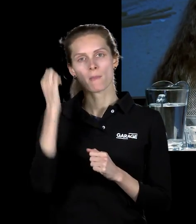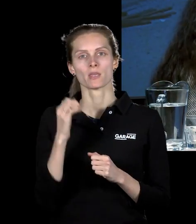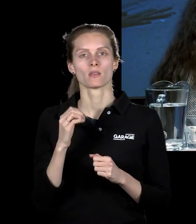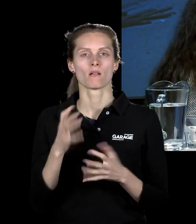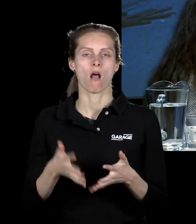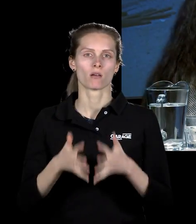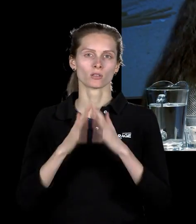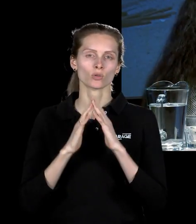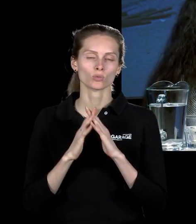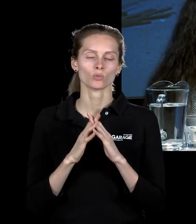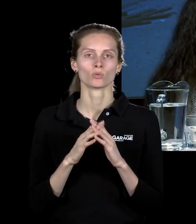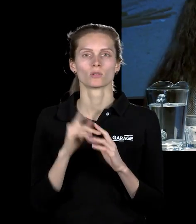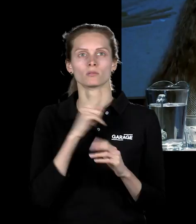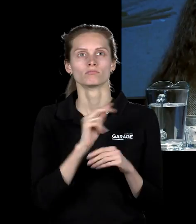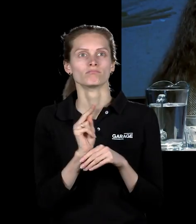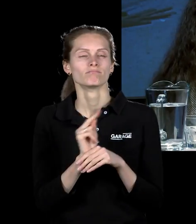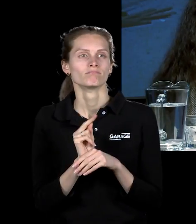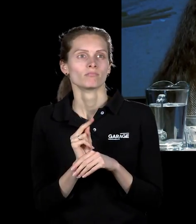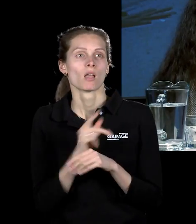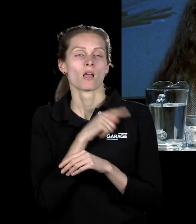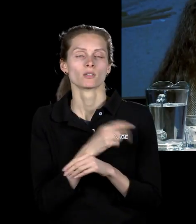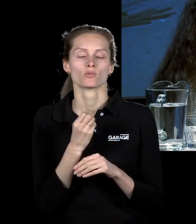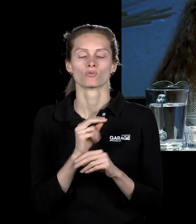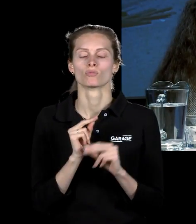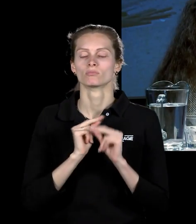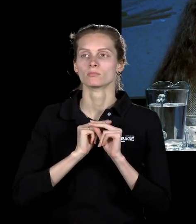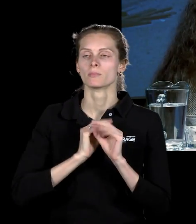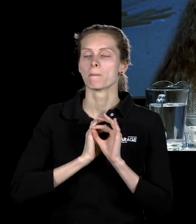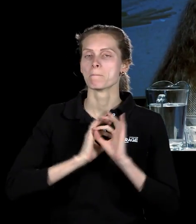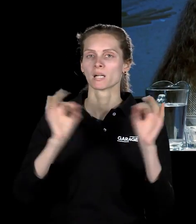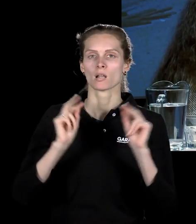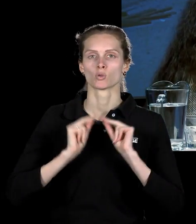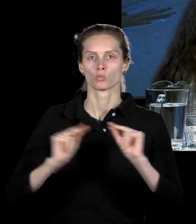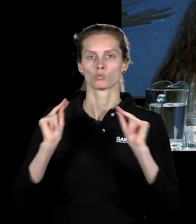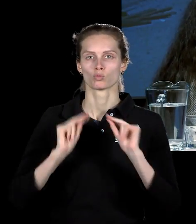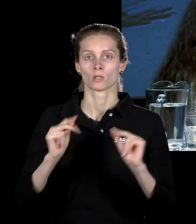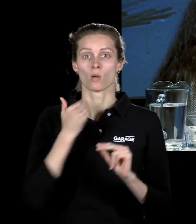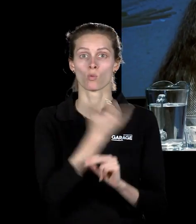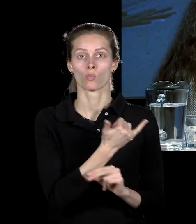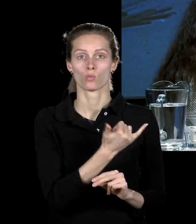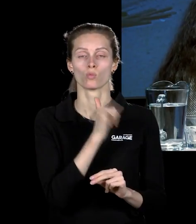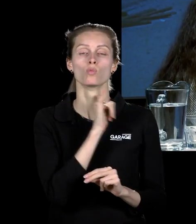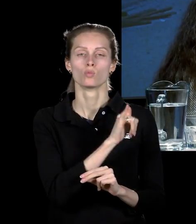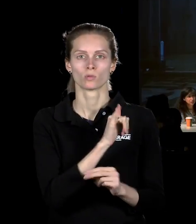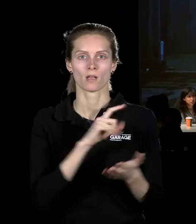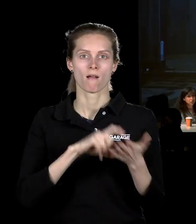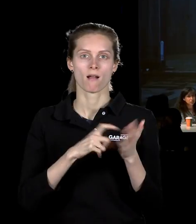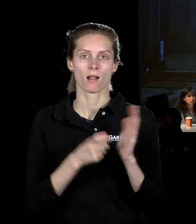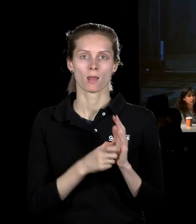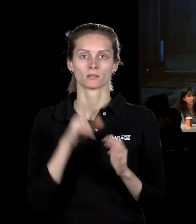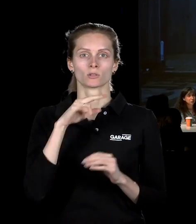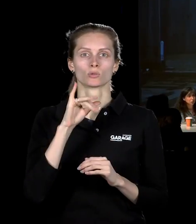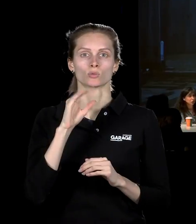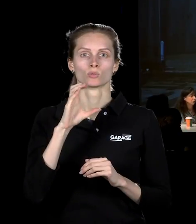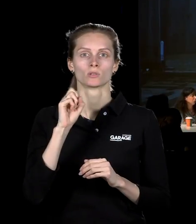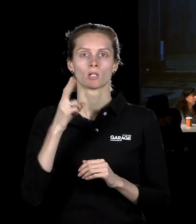для нашей какой-то перенастройки сознания, что они замечательные учителя, и что из их класса в Дюссельдорфе, в